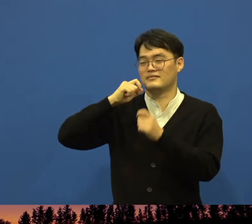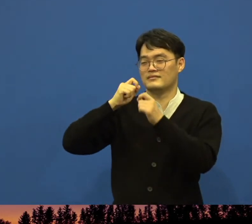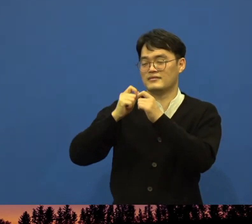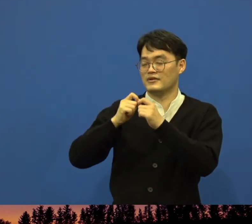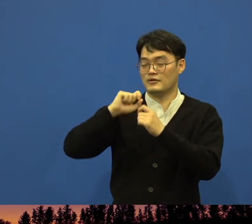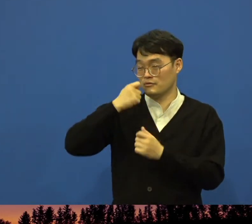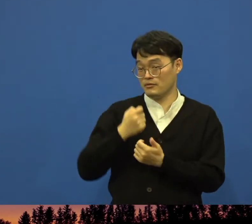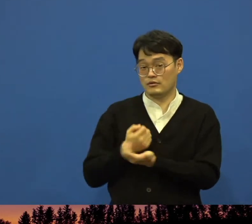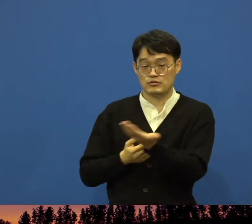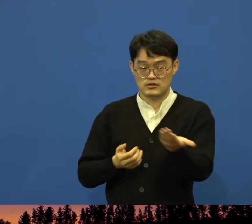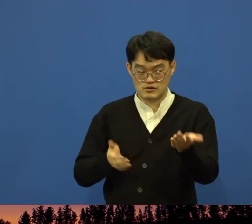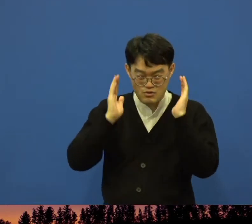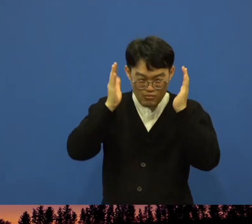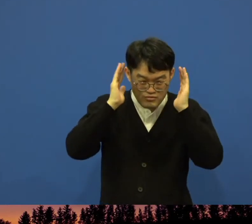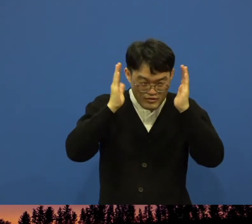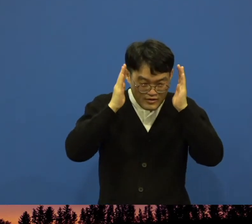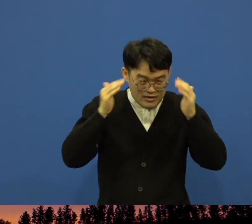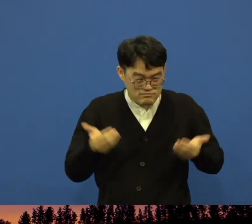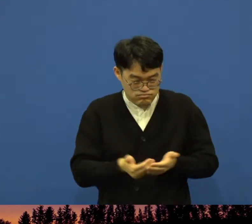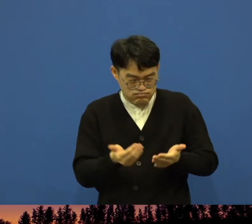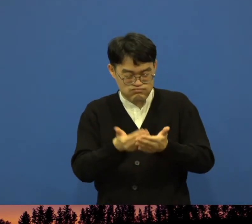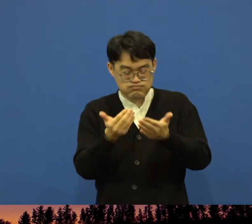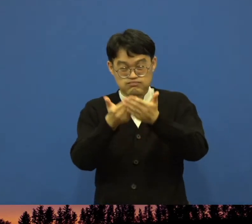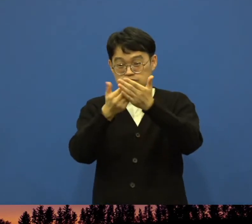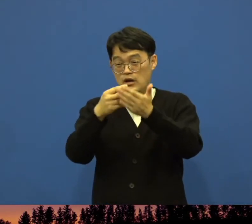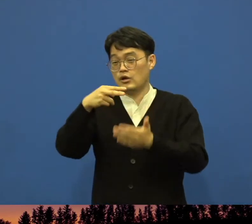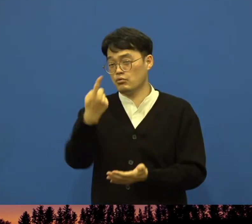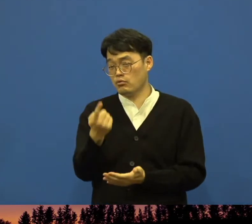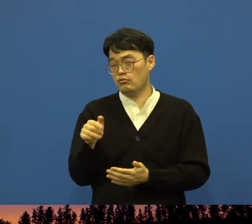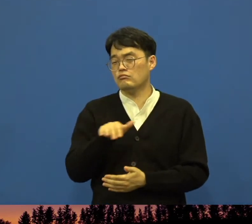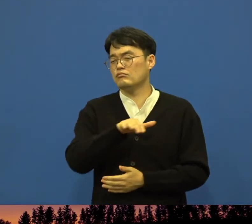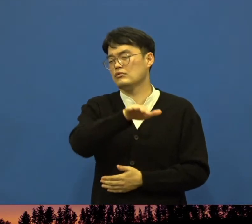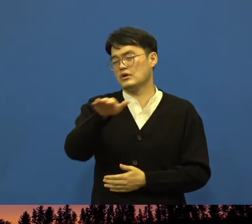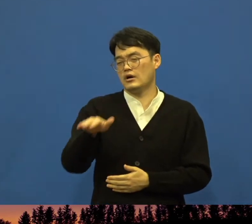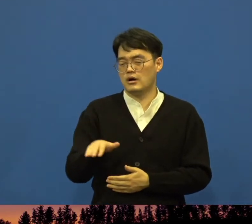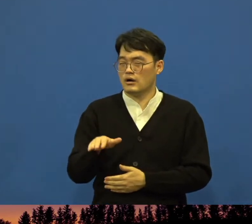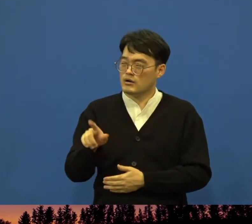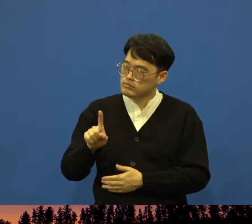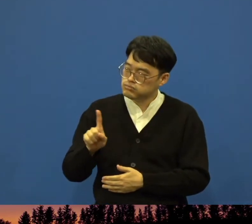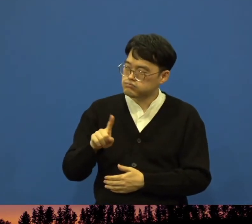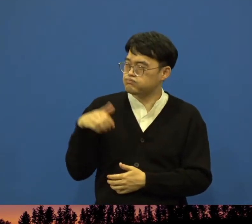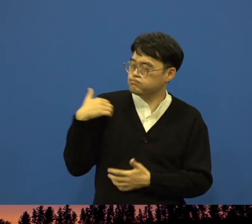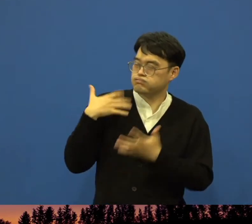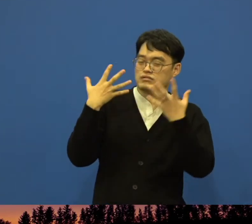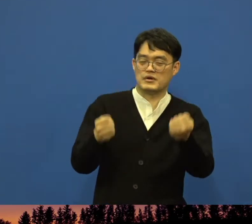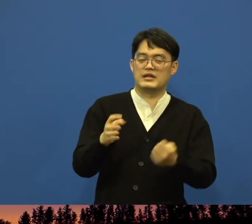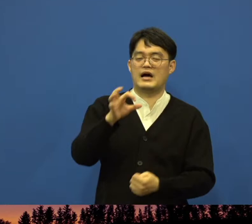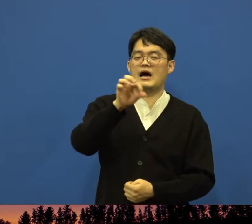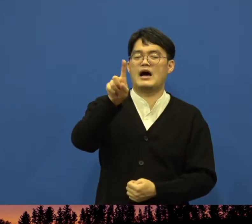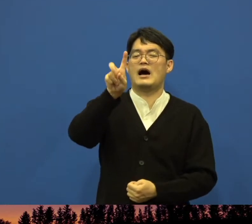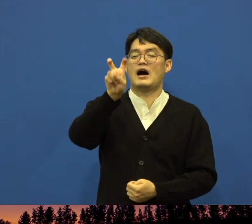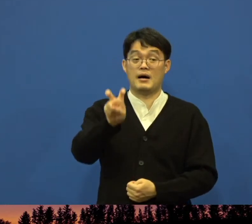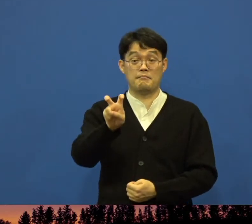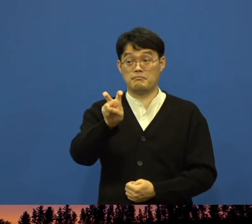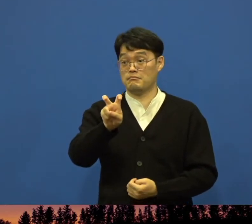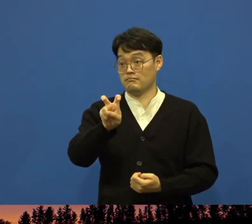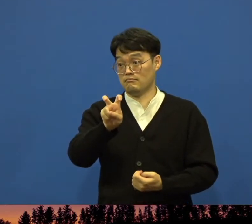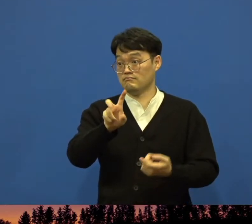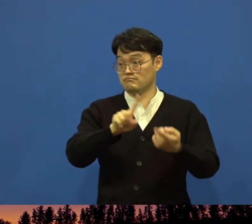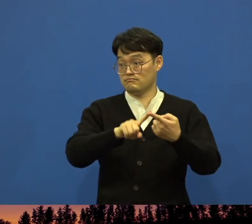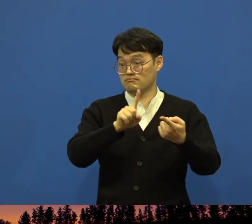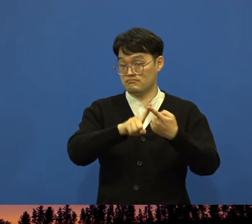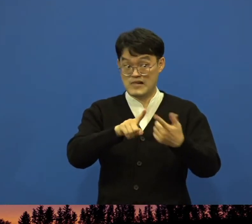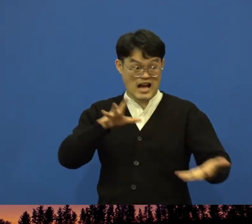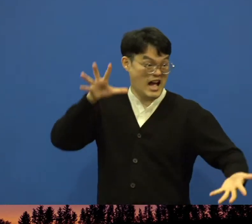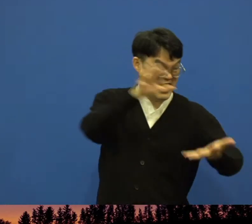더 많아요. 암도 마찬가지고요. 바이러스도 마찬가지고, 바이러스에 대해서도.